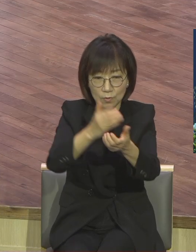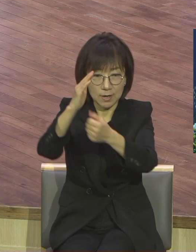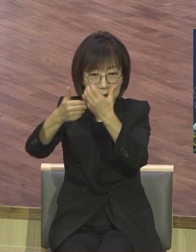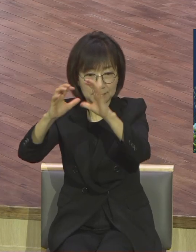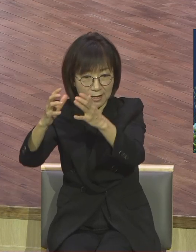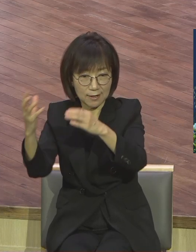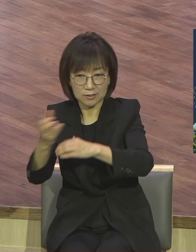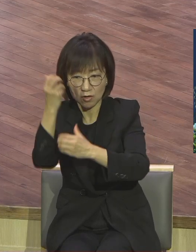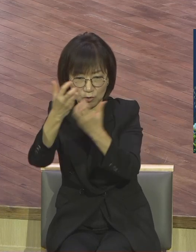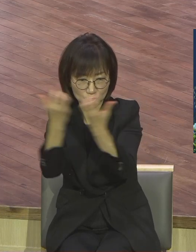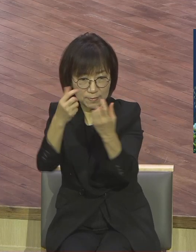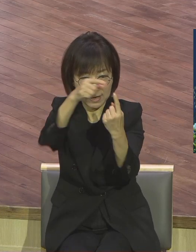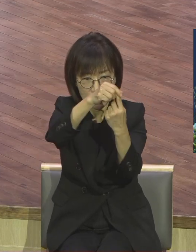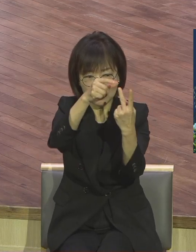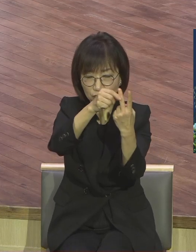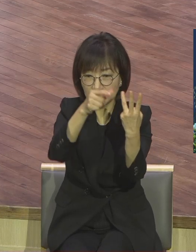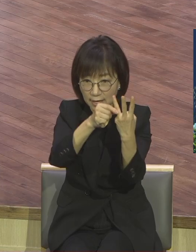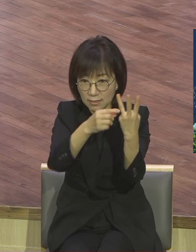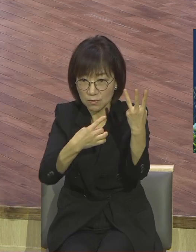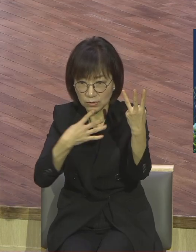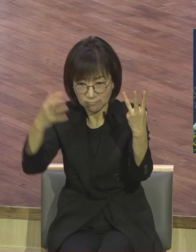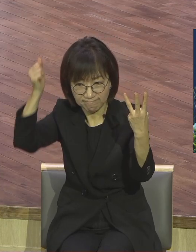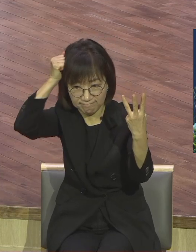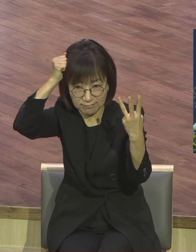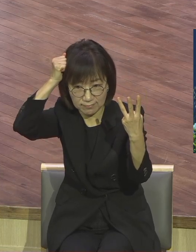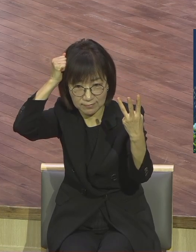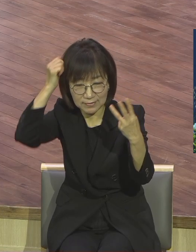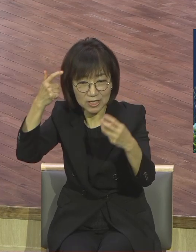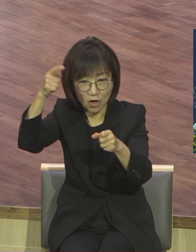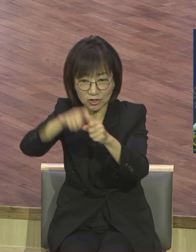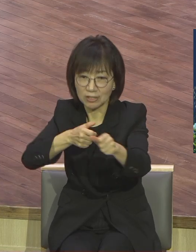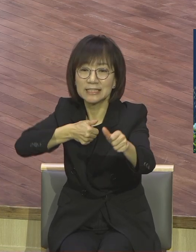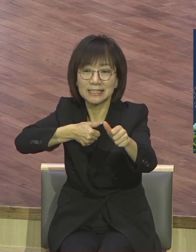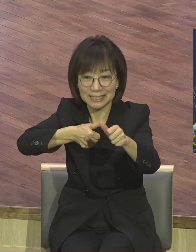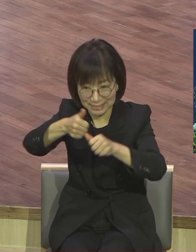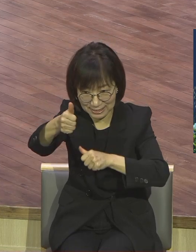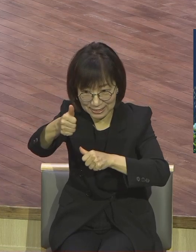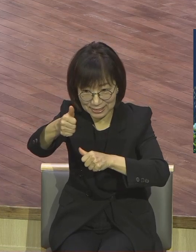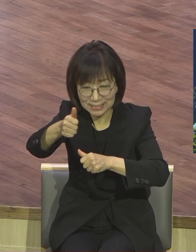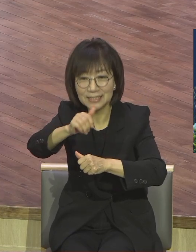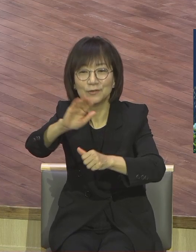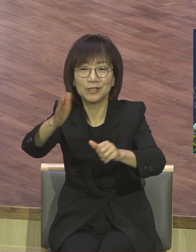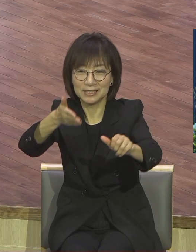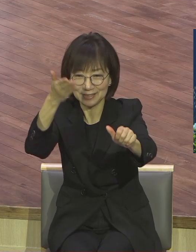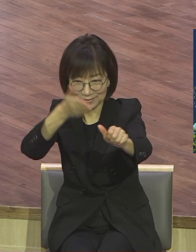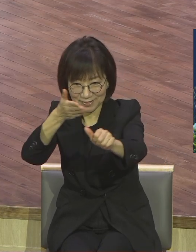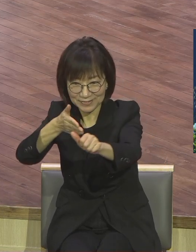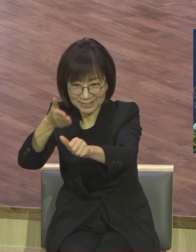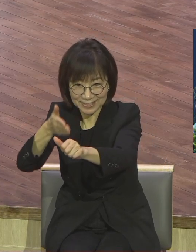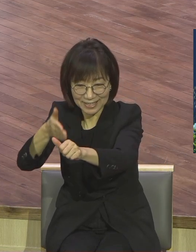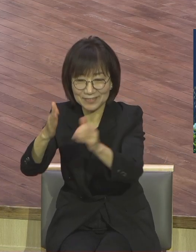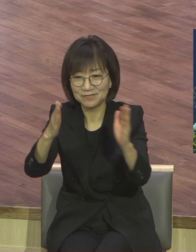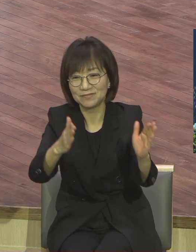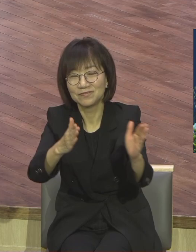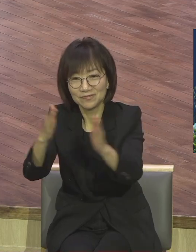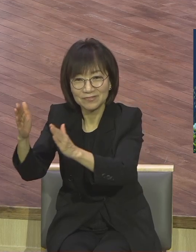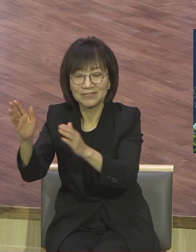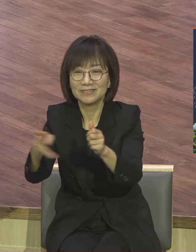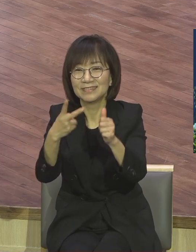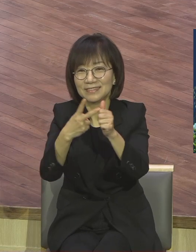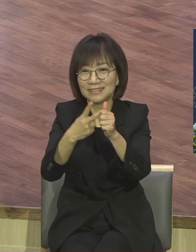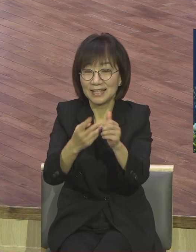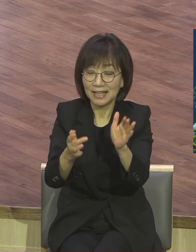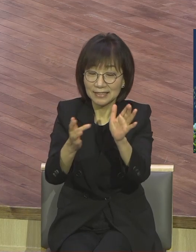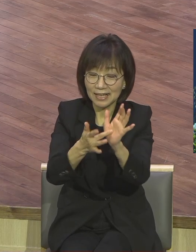확 쳐져야 돼요. 영적 승리자로 모두 다 서시기를 주님으로 축복합니다. 두 번째로